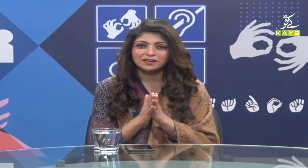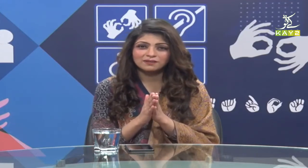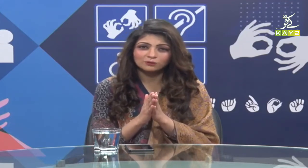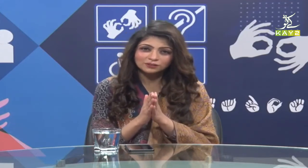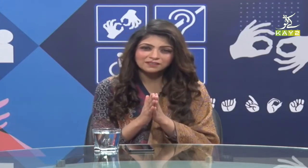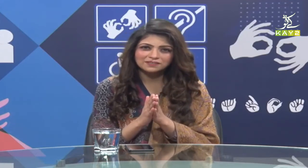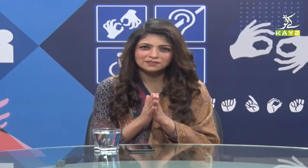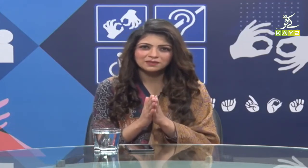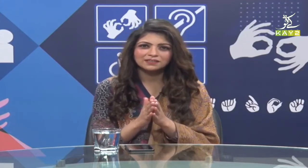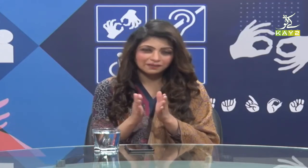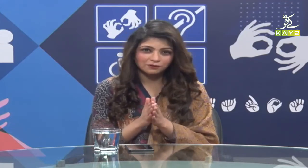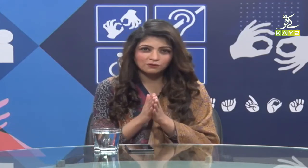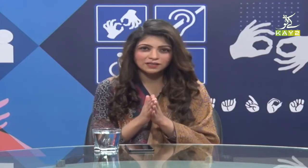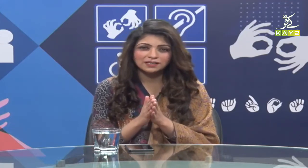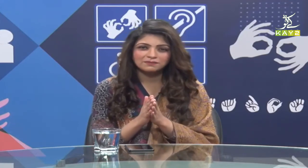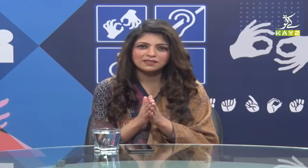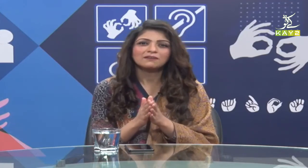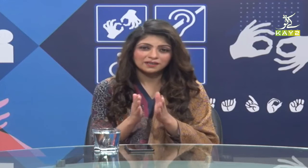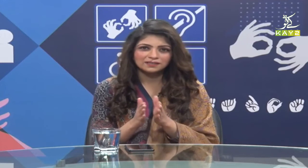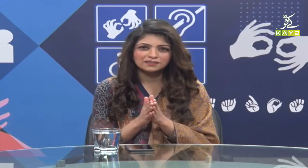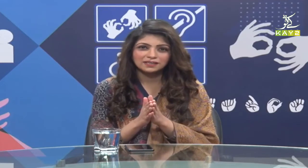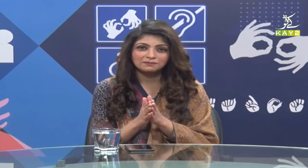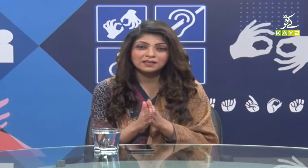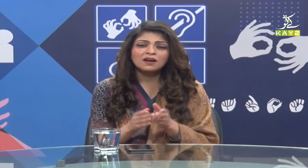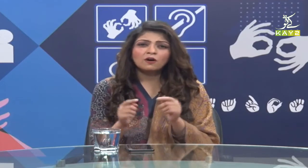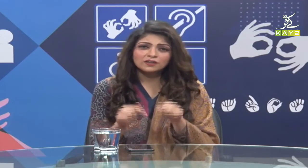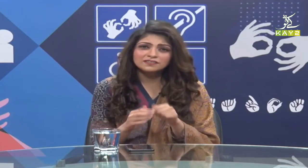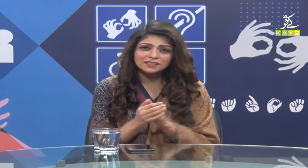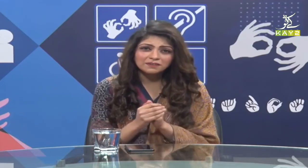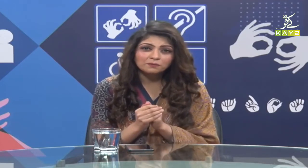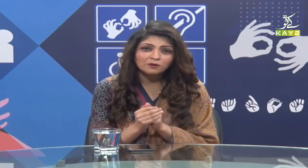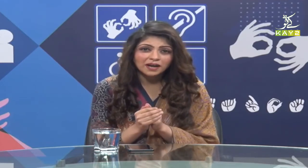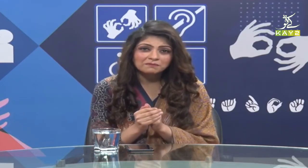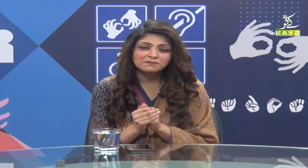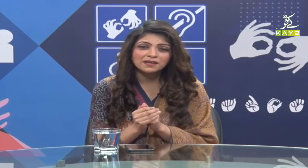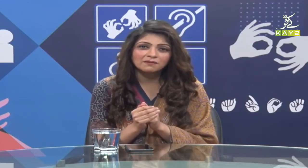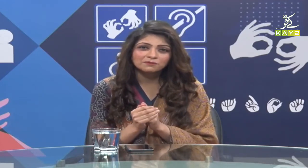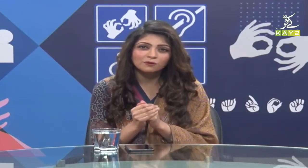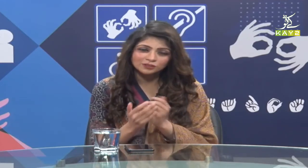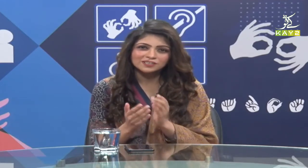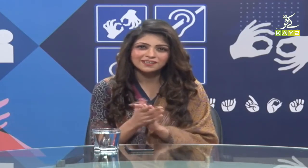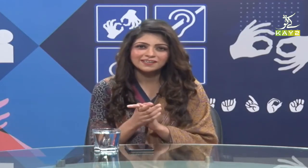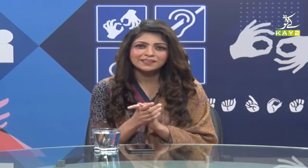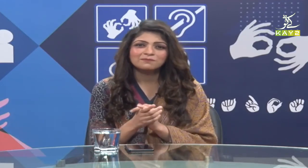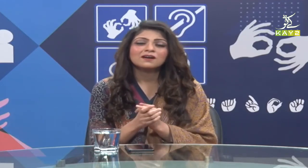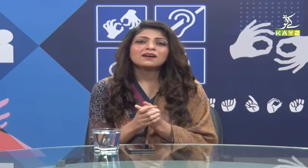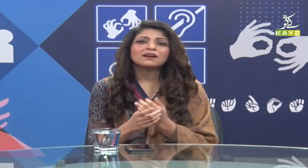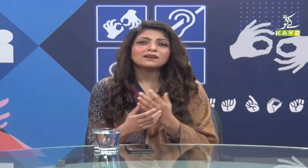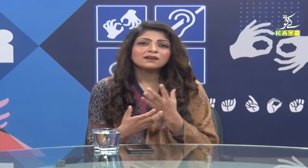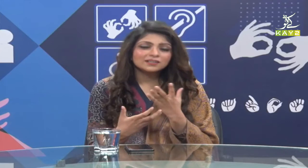करने जा रहे हैं मुख्तलिफ़ किस्म के डेफ़ लोगों के लिए भी, अवेयरनेस के लिए भी। और इस टीवी प्रोग्राम में भी हम कोशिश करेंगे